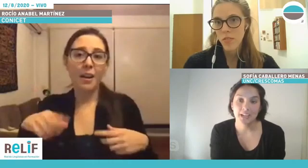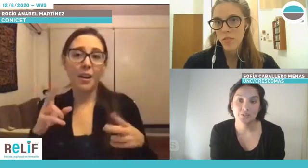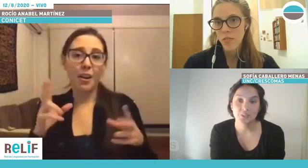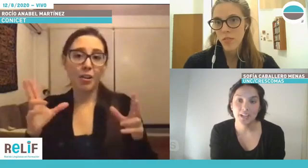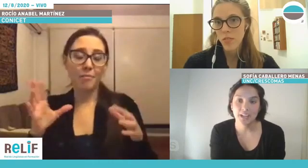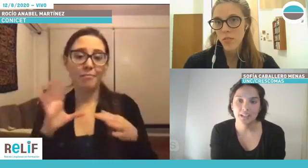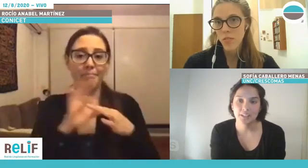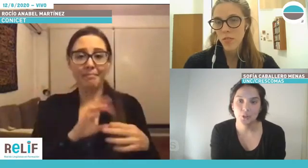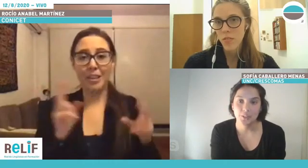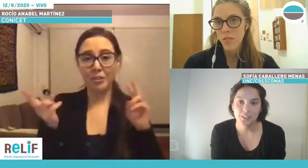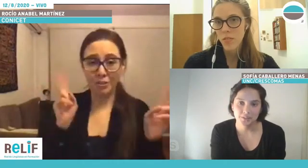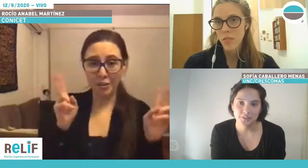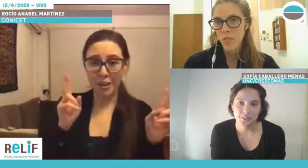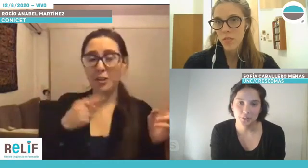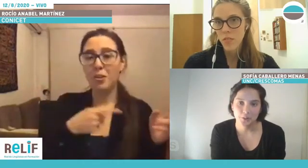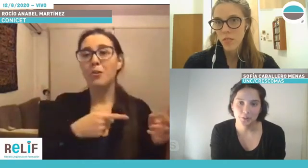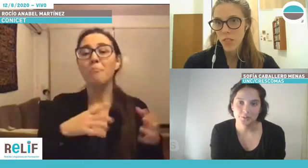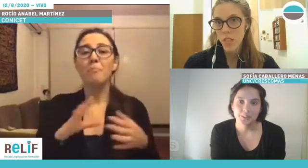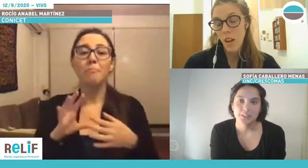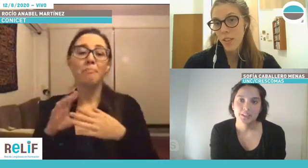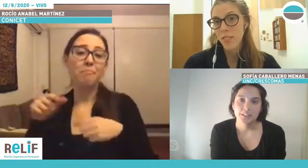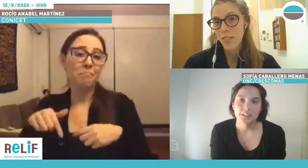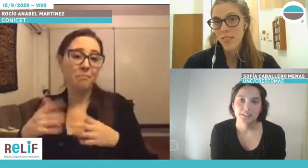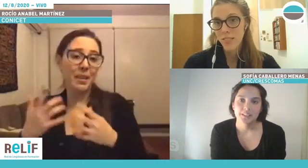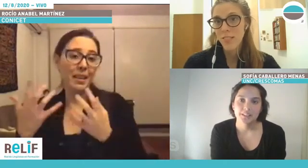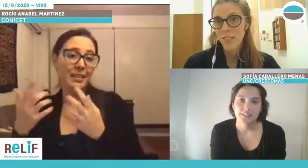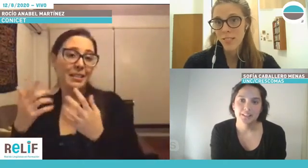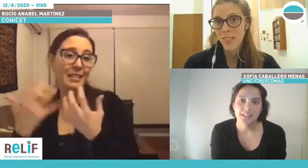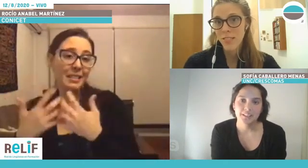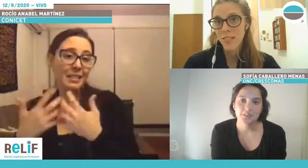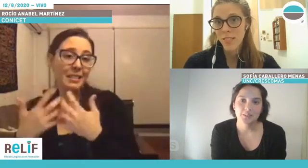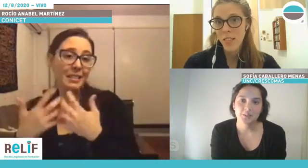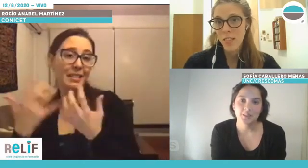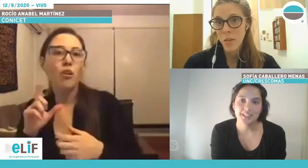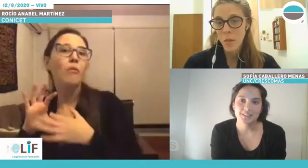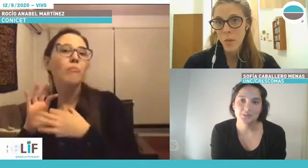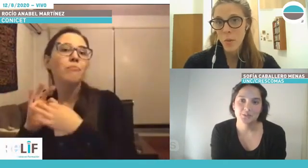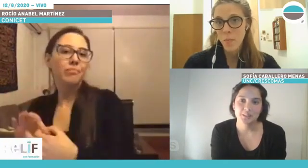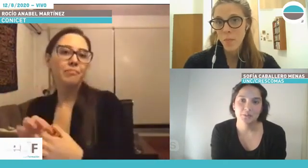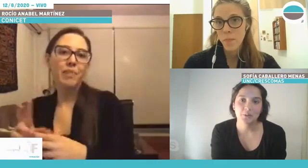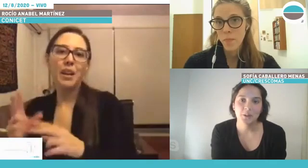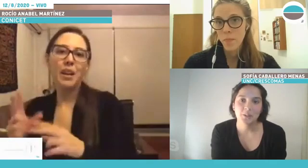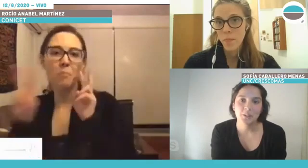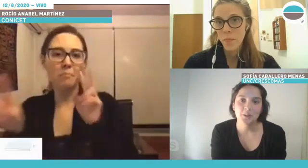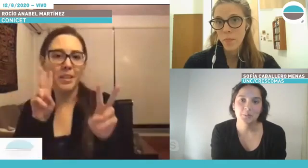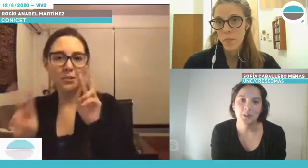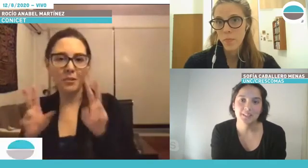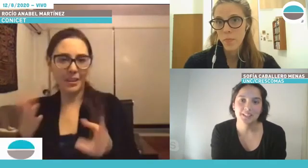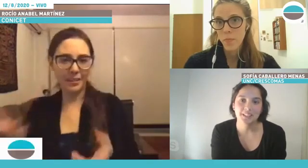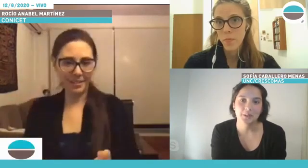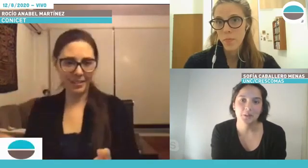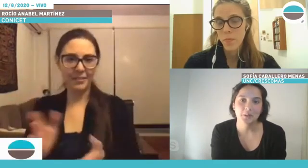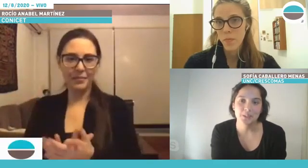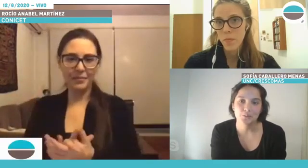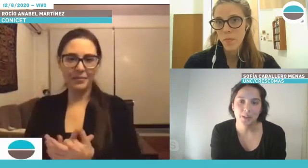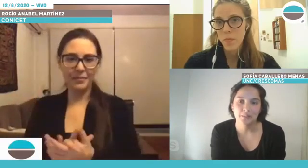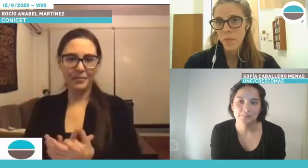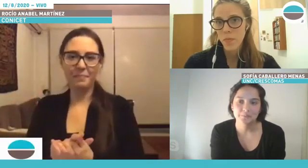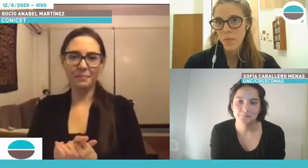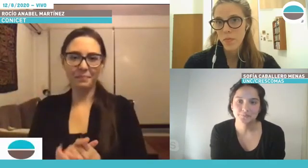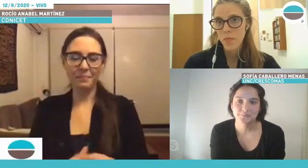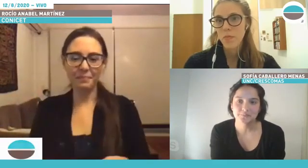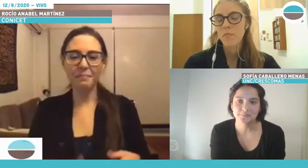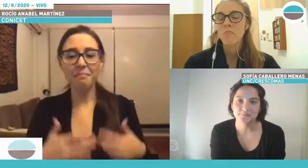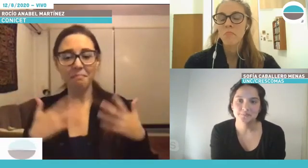como con relación al sonido, todo. Claro. Y esto es un sistema fonológico, pero que tiene que ver con lo